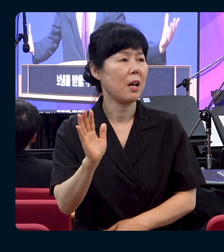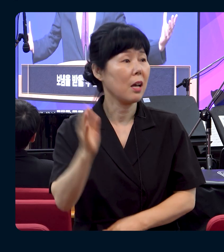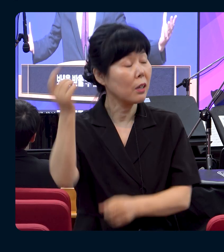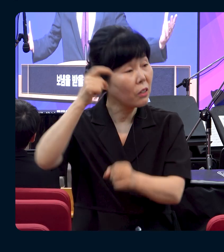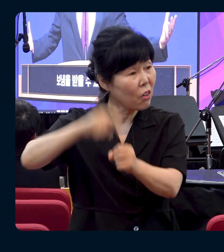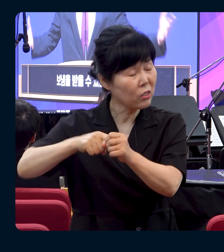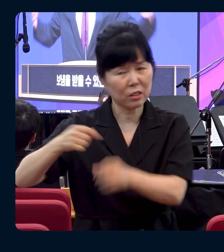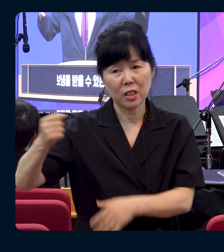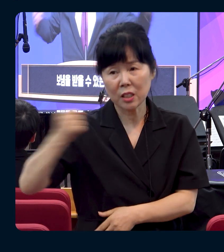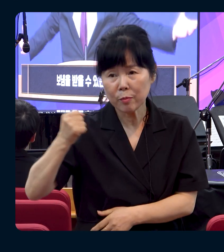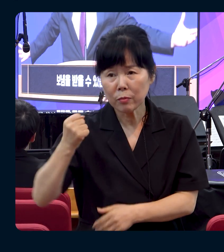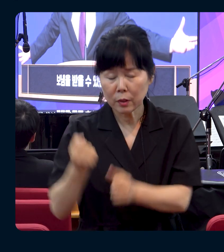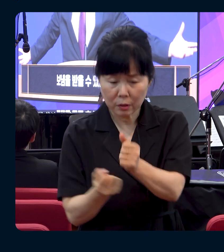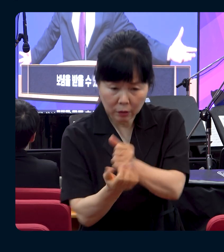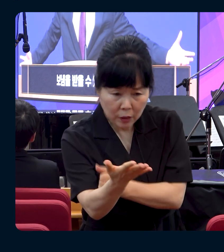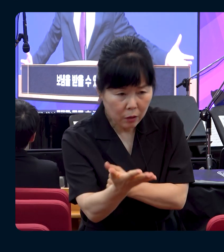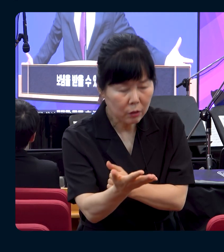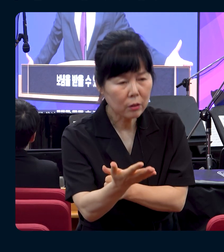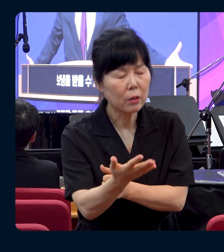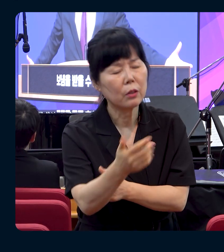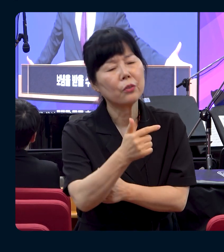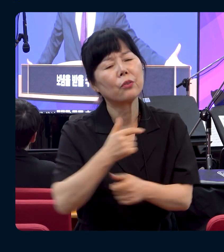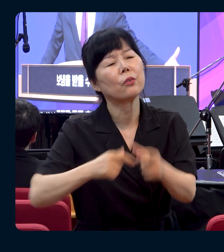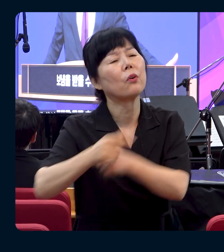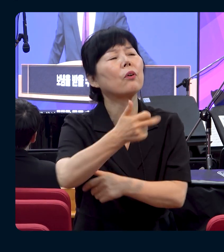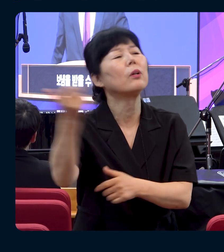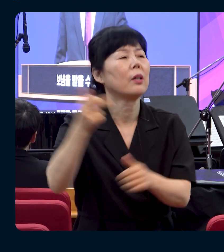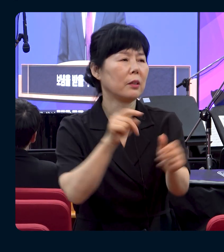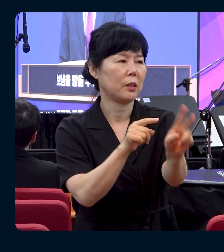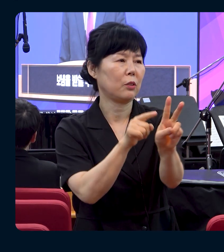훌륭한 것은요, 오히려 훨씬 더 아름답죠.